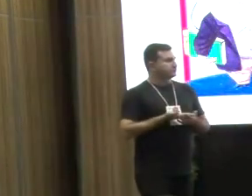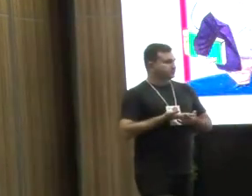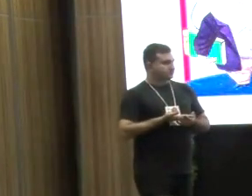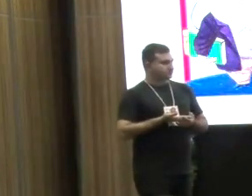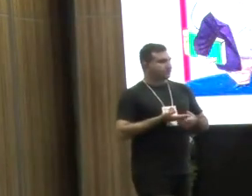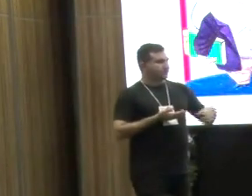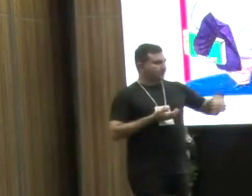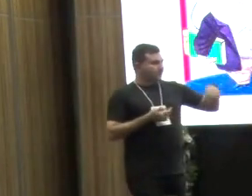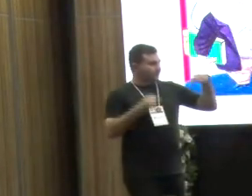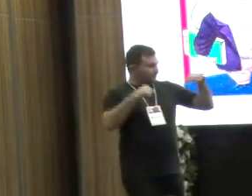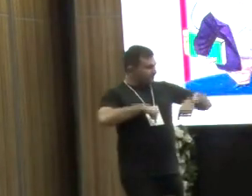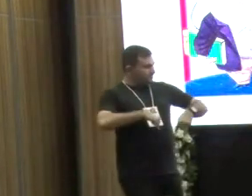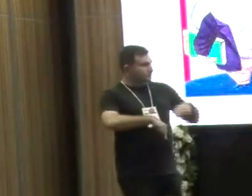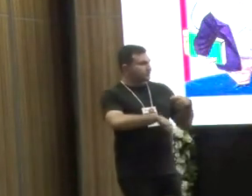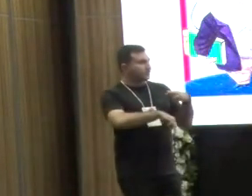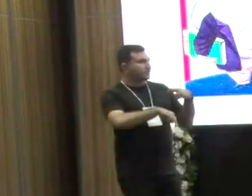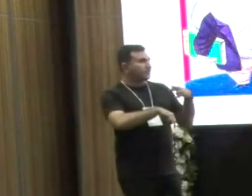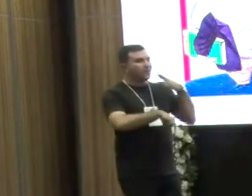gente veio de Rosa.